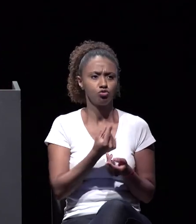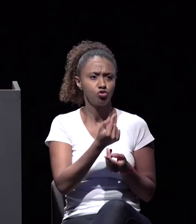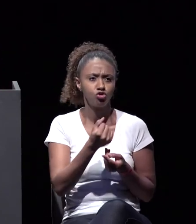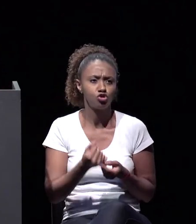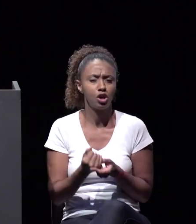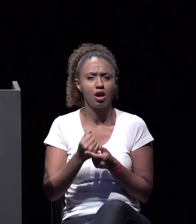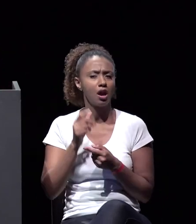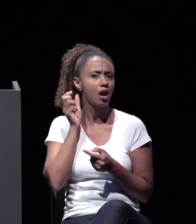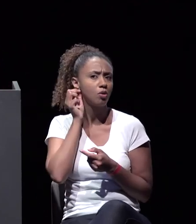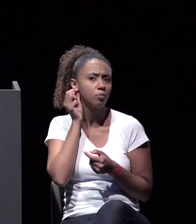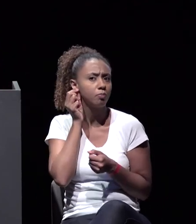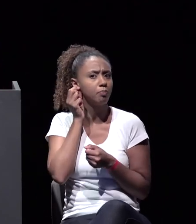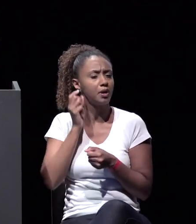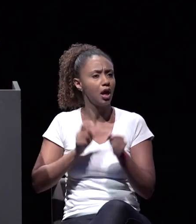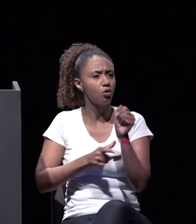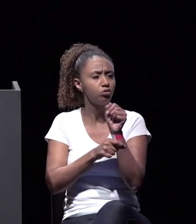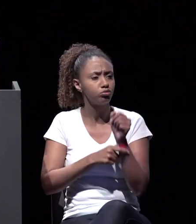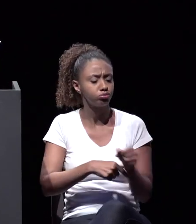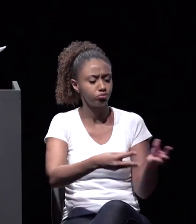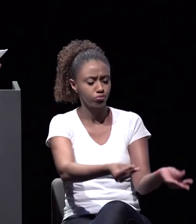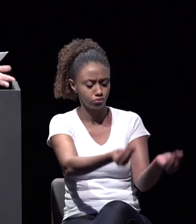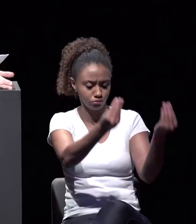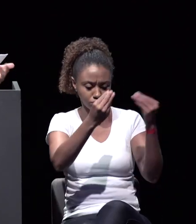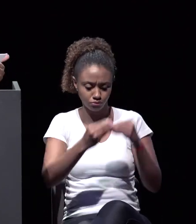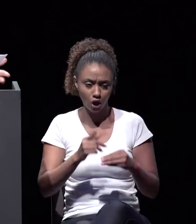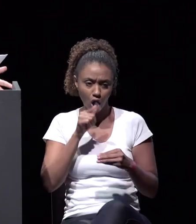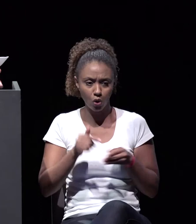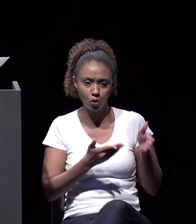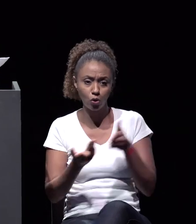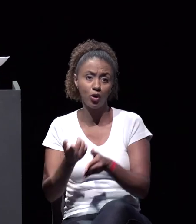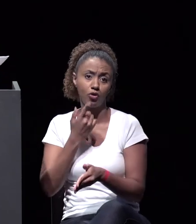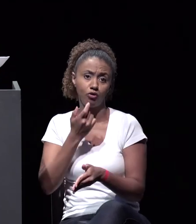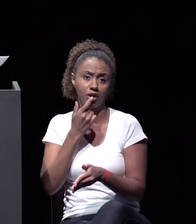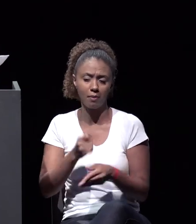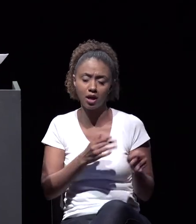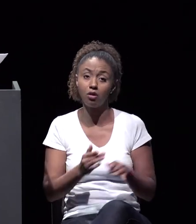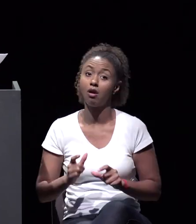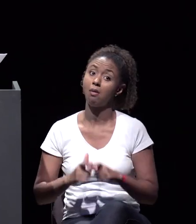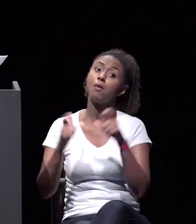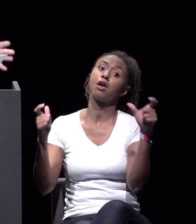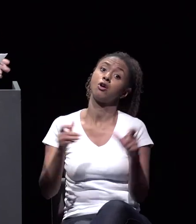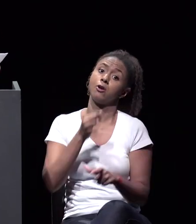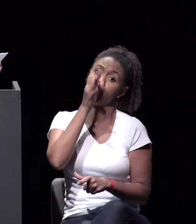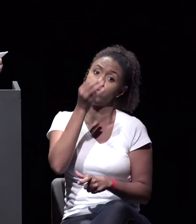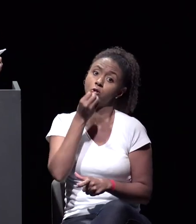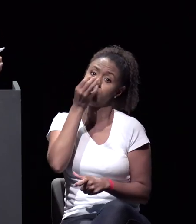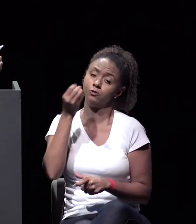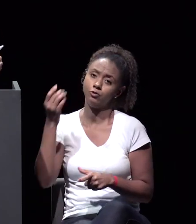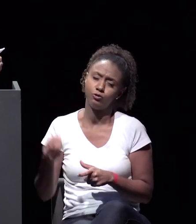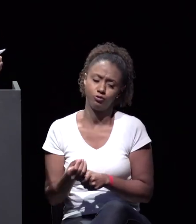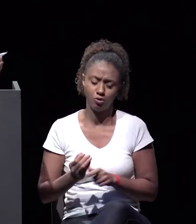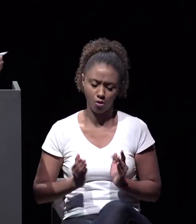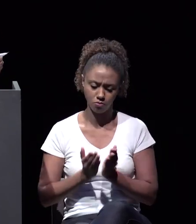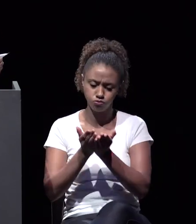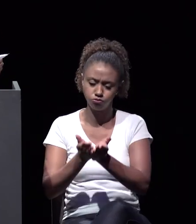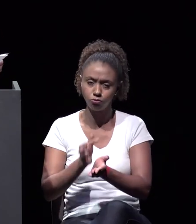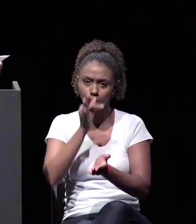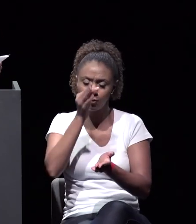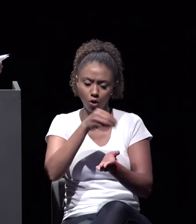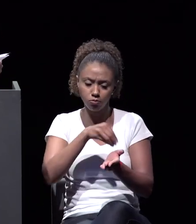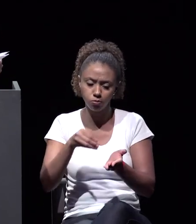brincos e braceletes nas praias do rio vermelho sobre tudo são flores enormes balaio de flores que